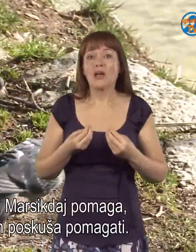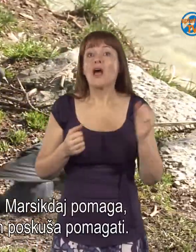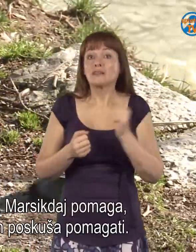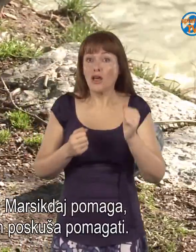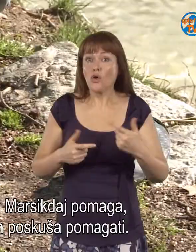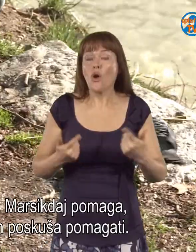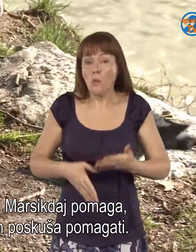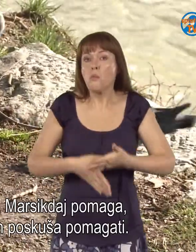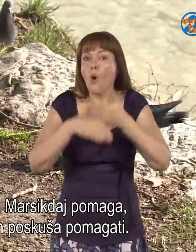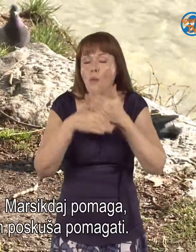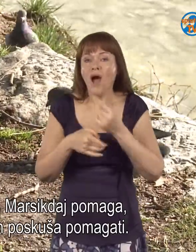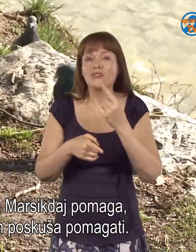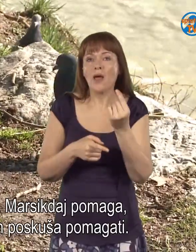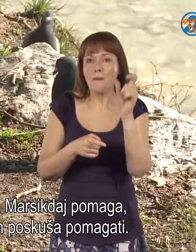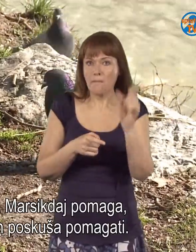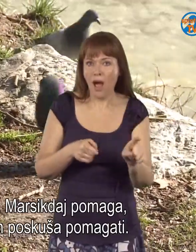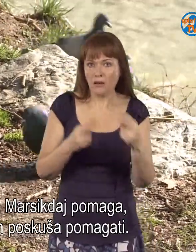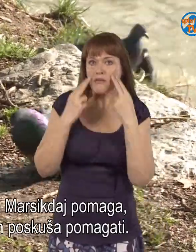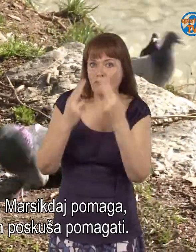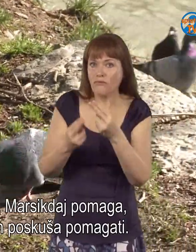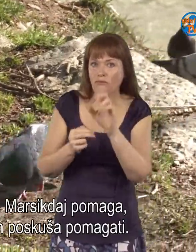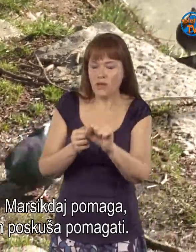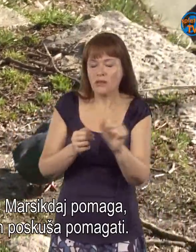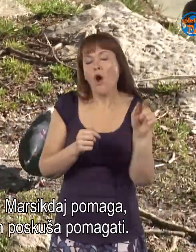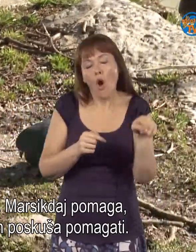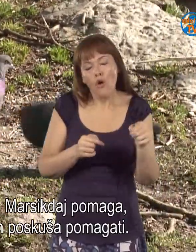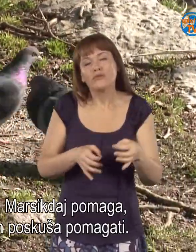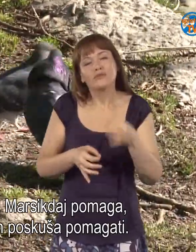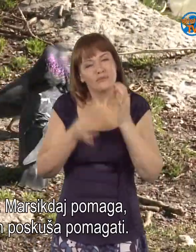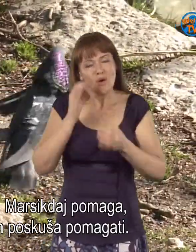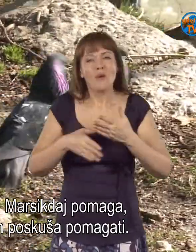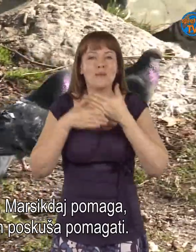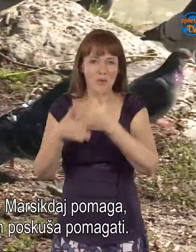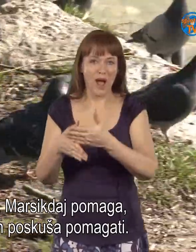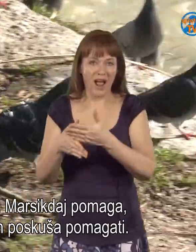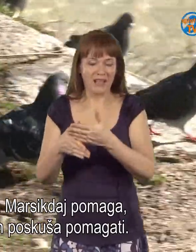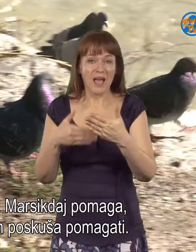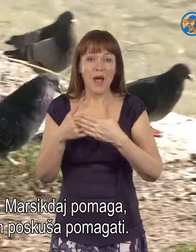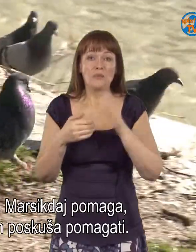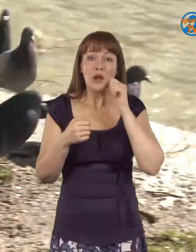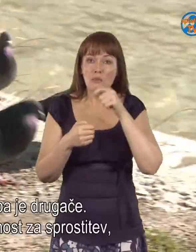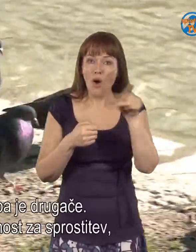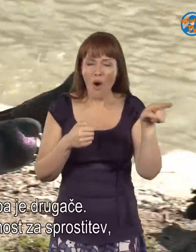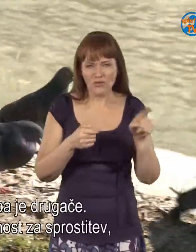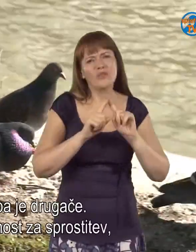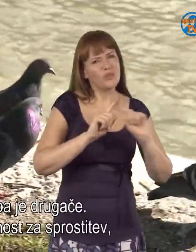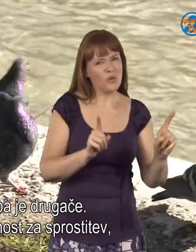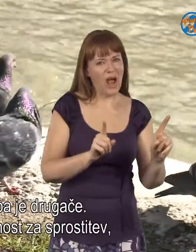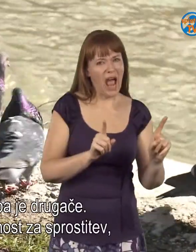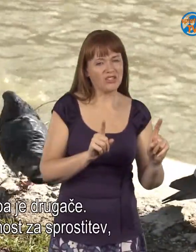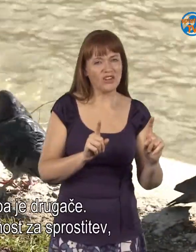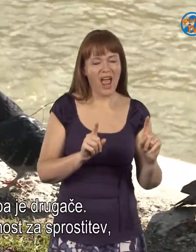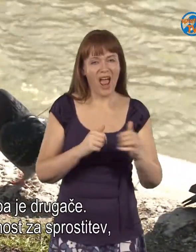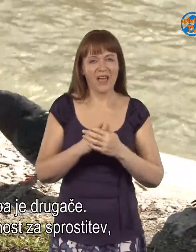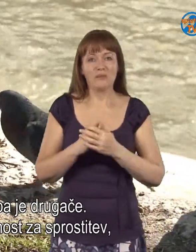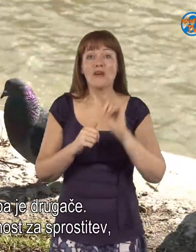če partner to vidi in karkoli poskuša pomagati. Pri moških je namreč